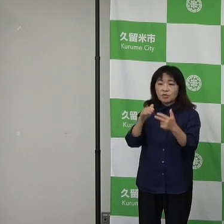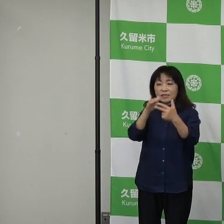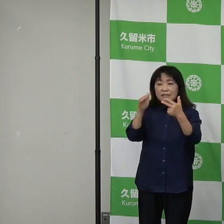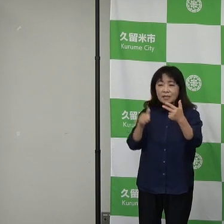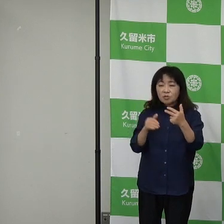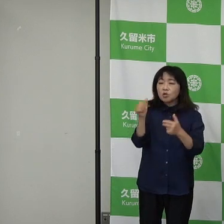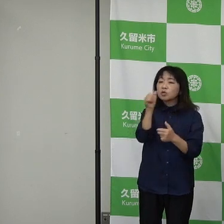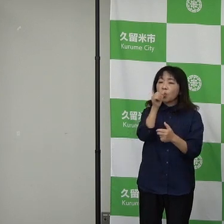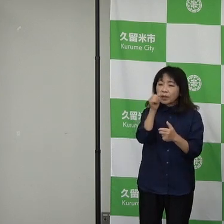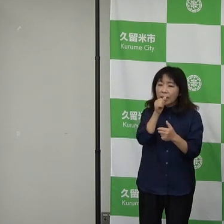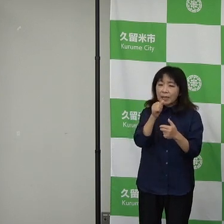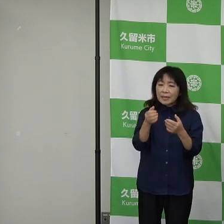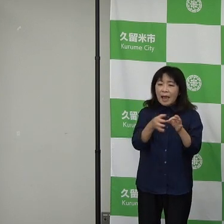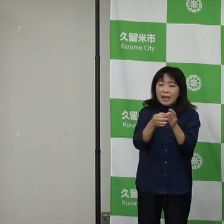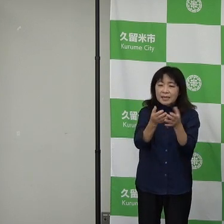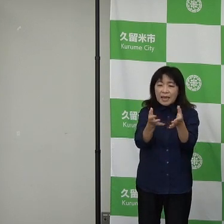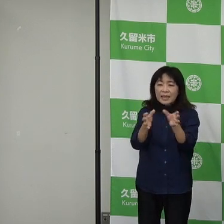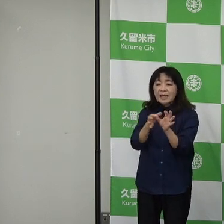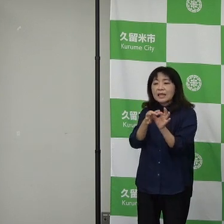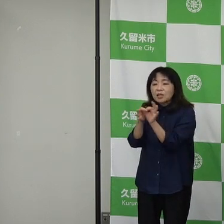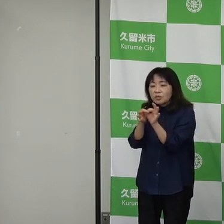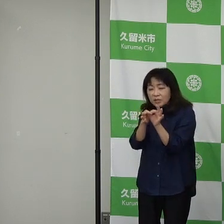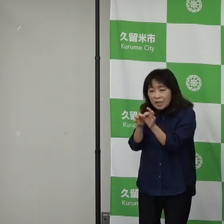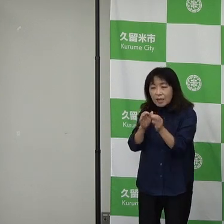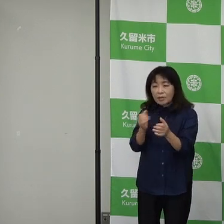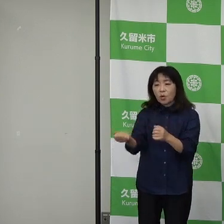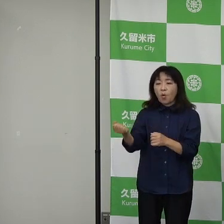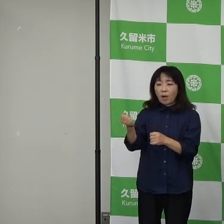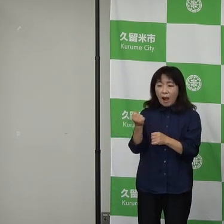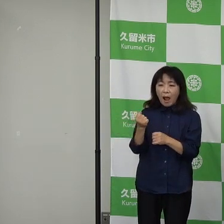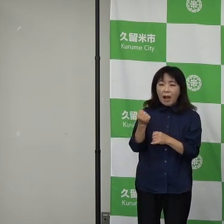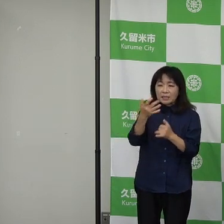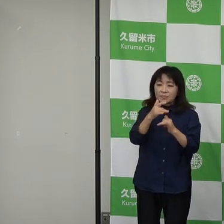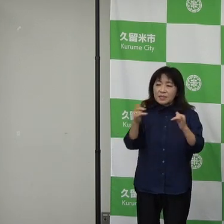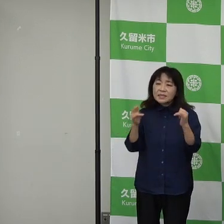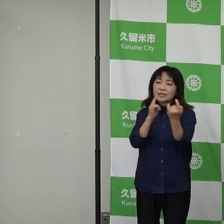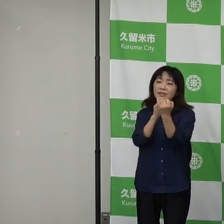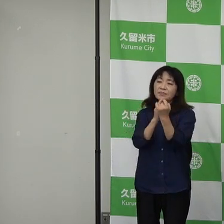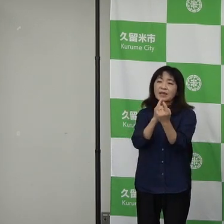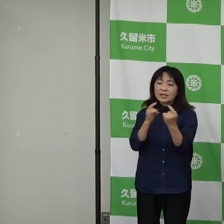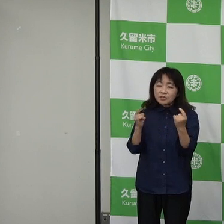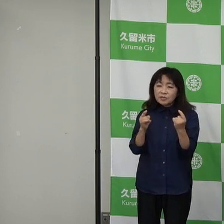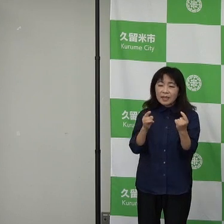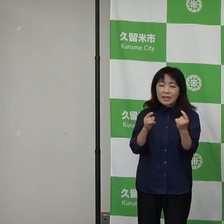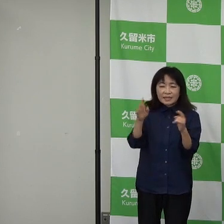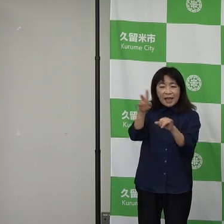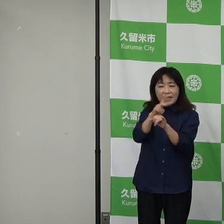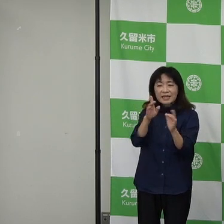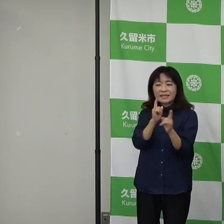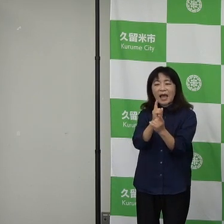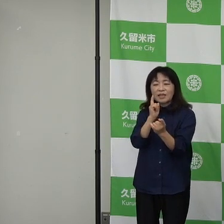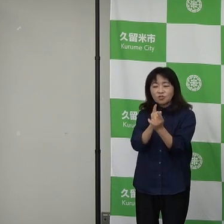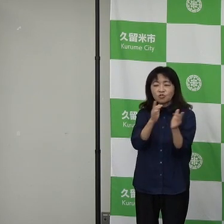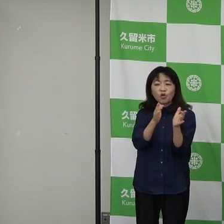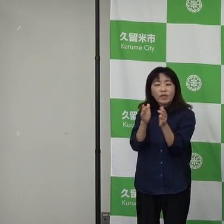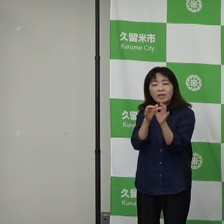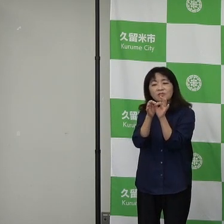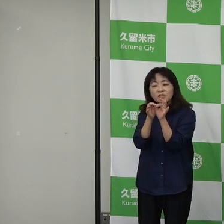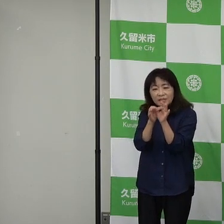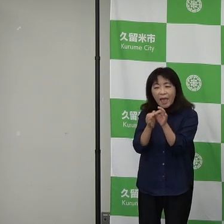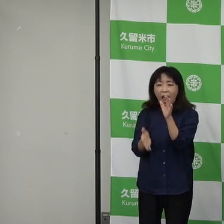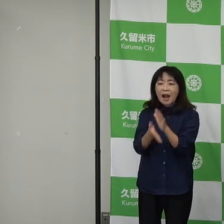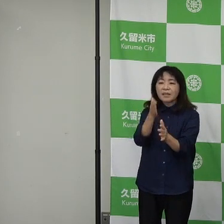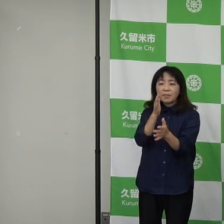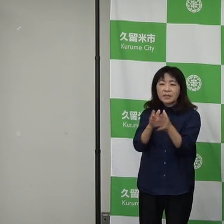団体との連携強化、そして市民の皆様に災害の備えについて改めてお伝えをいたします